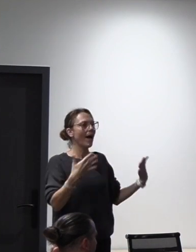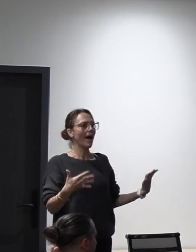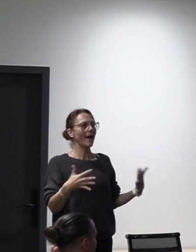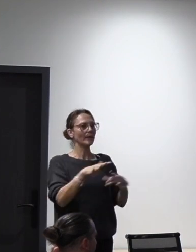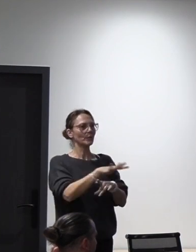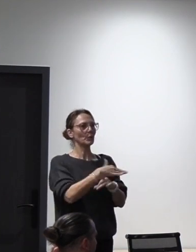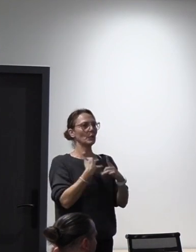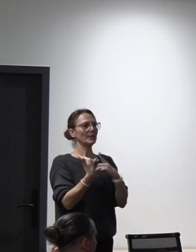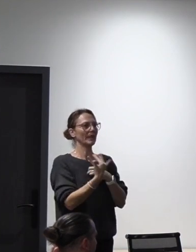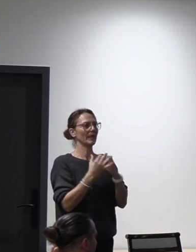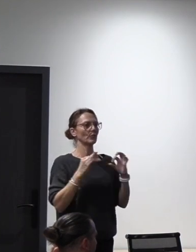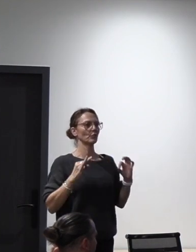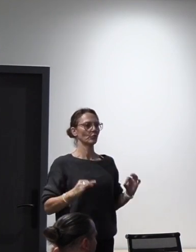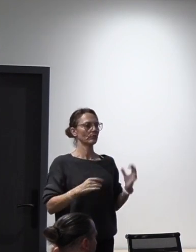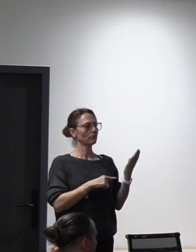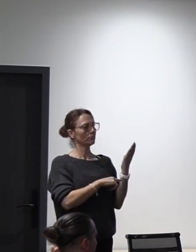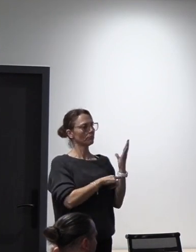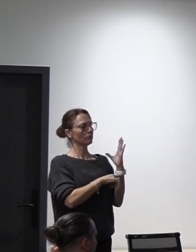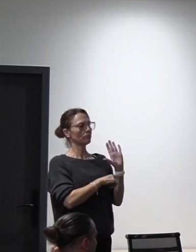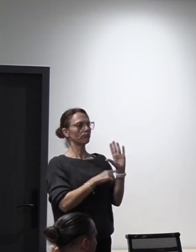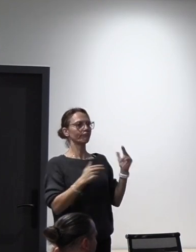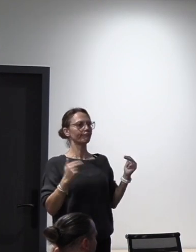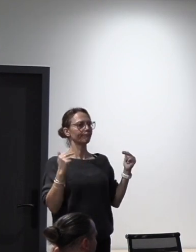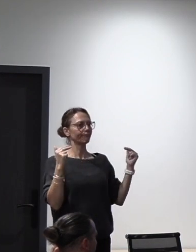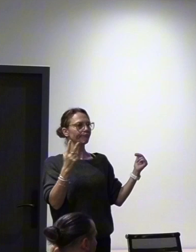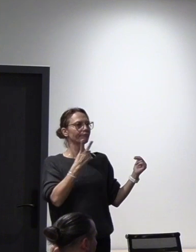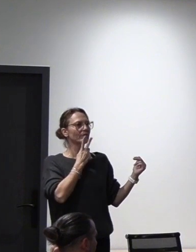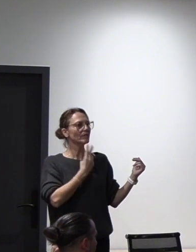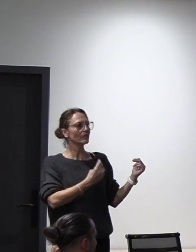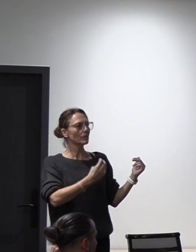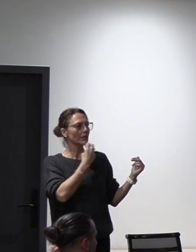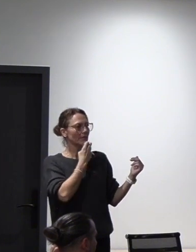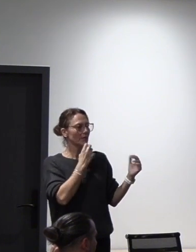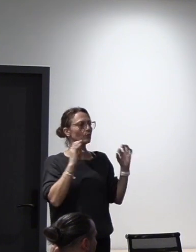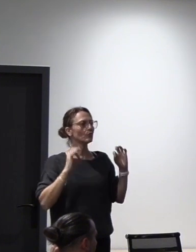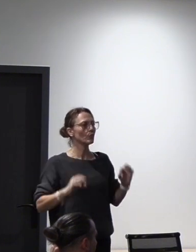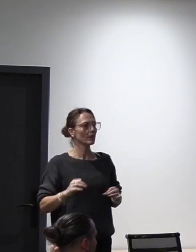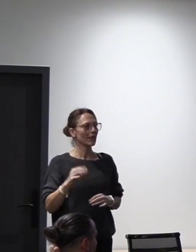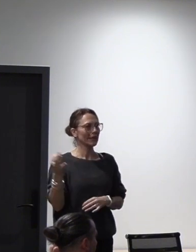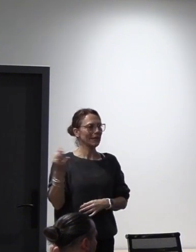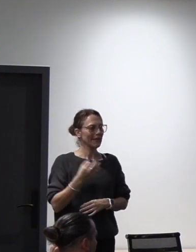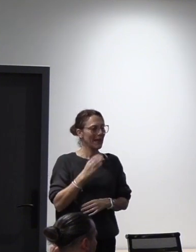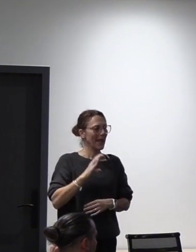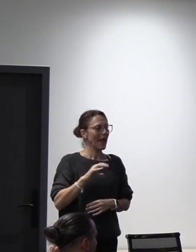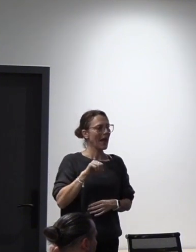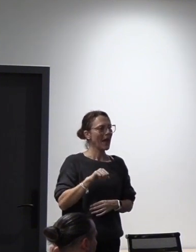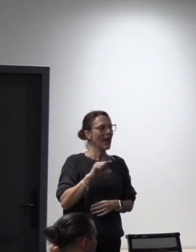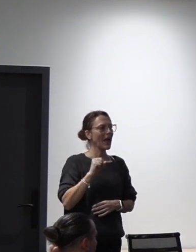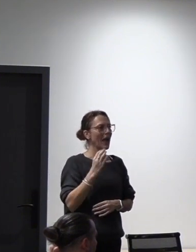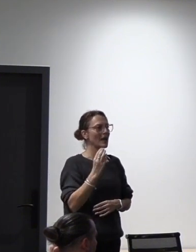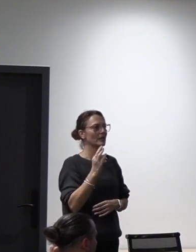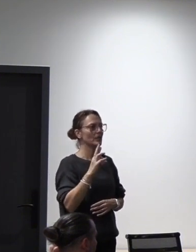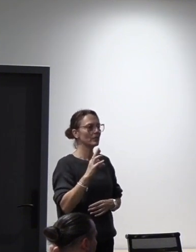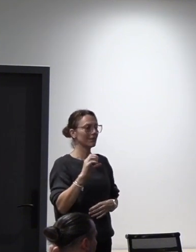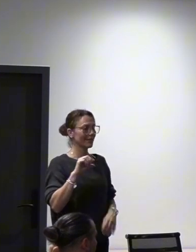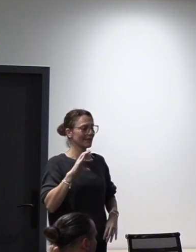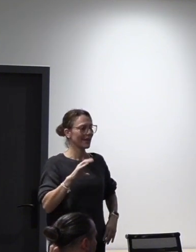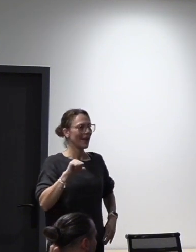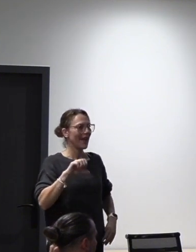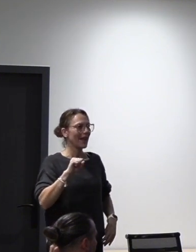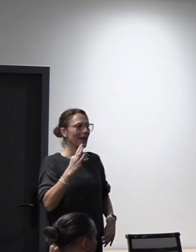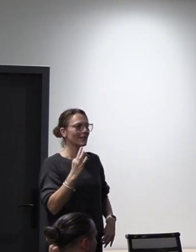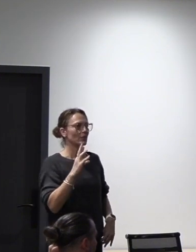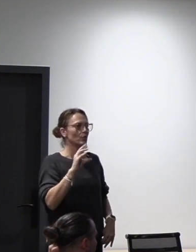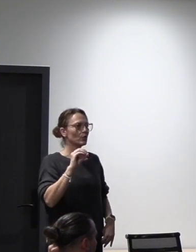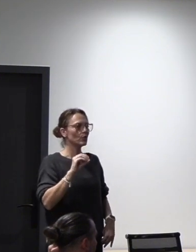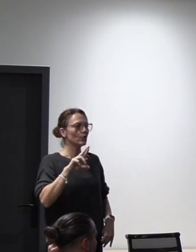disait Castoriadis, qui montre son niveau de civilisation. Castoriadis, athée, marxiste. Donc il n'y a pas de théologie là-dedans,